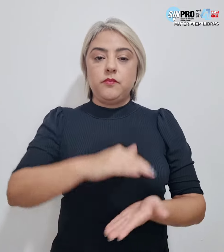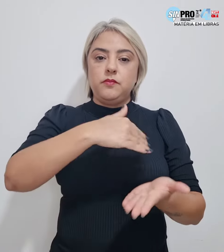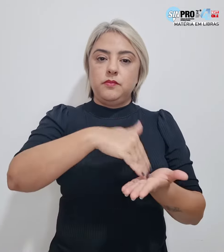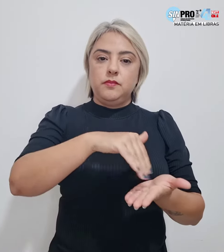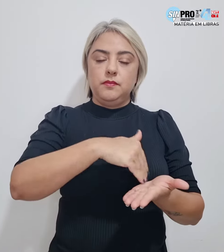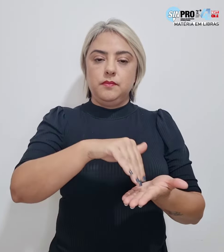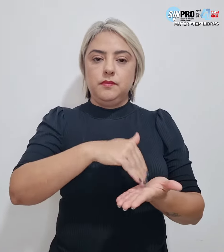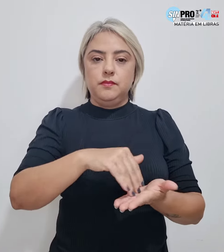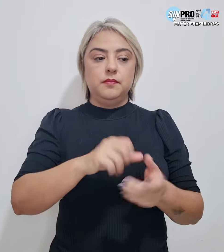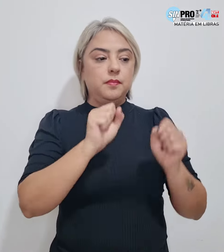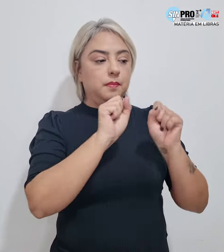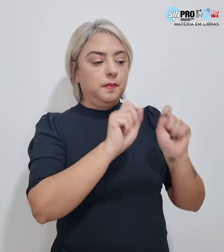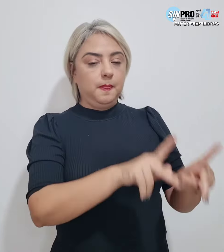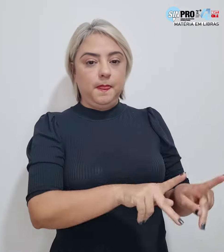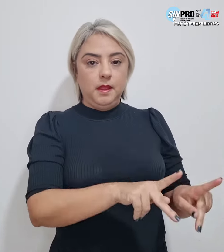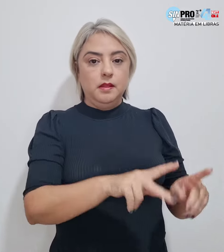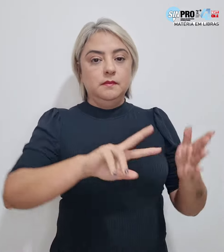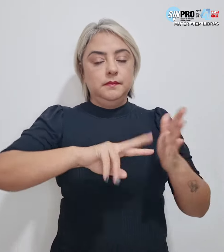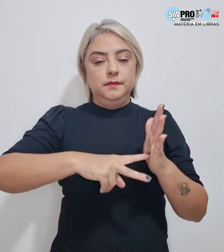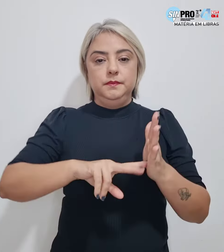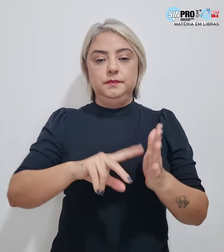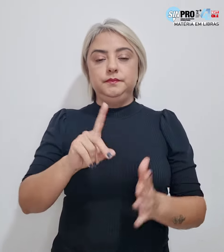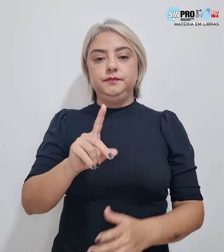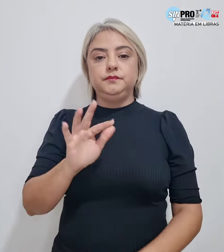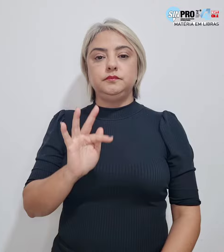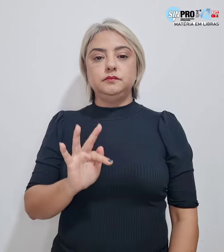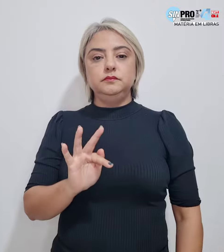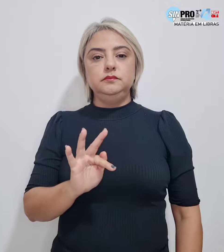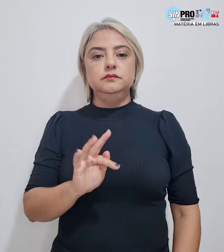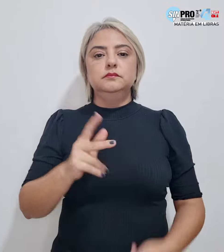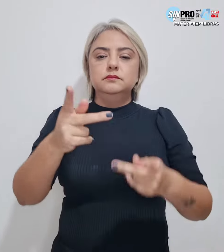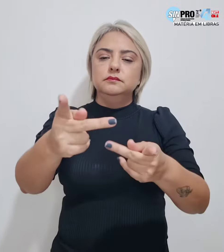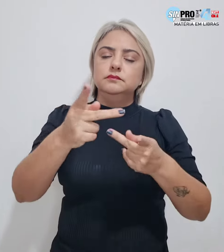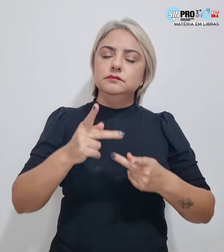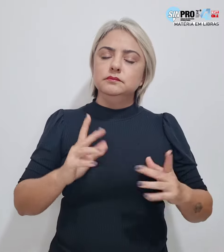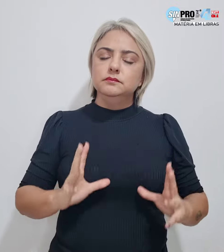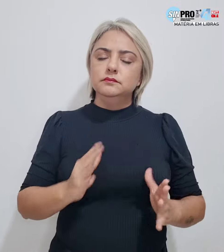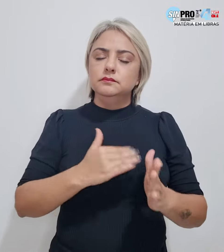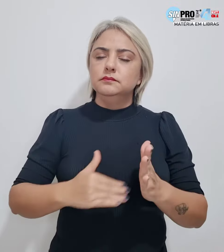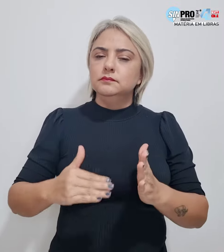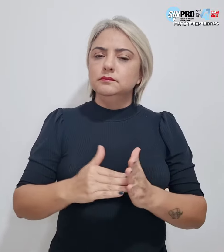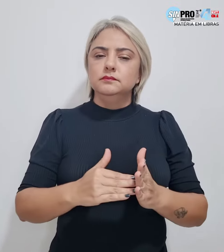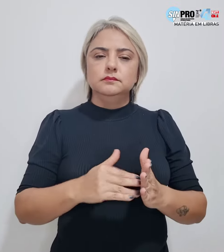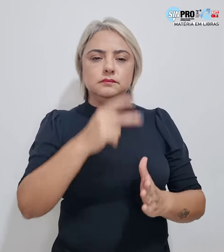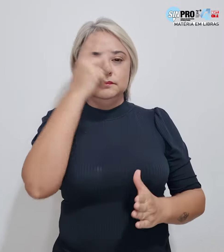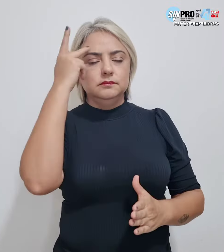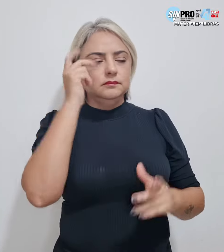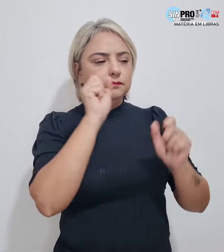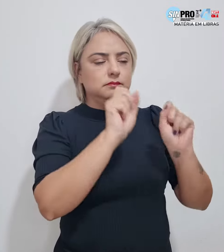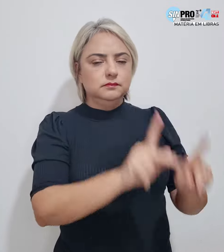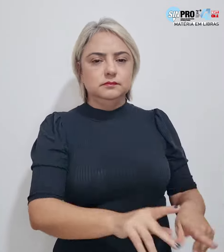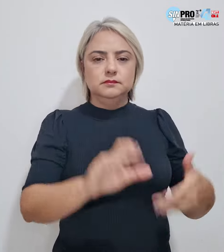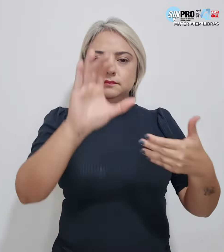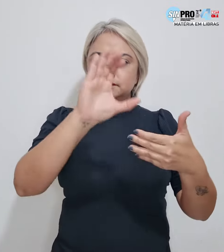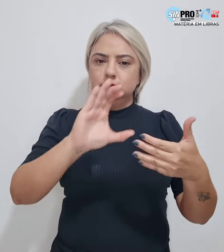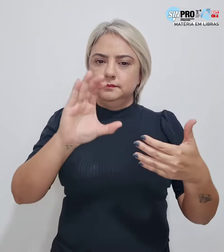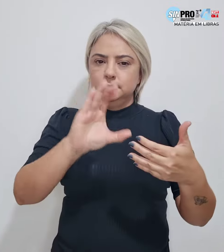Secretaria de Aposentados do SimproDF convida a todos os aposentados da categoria